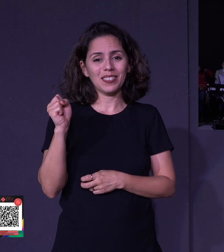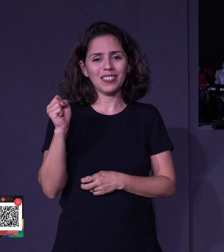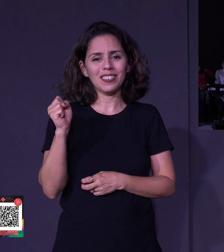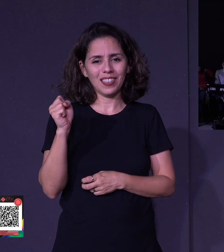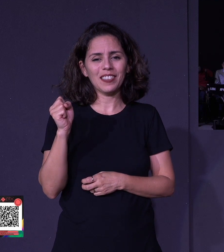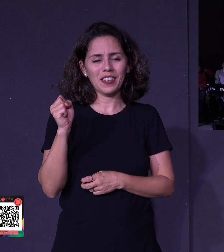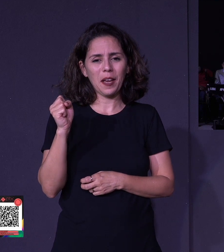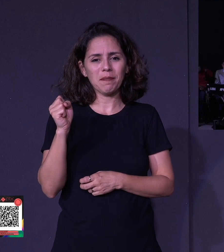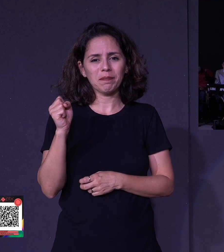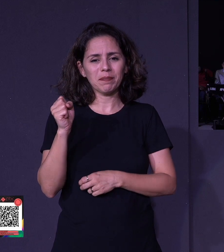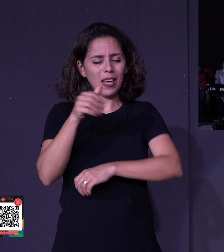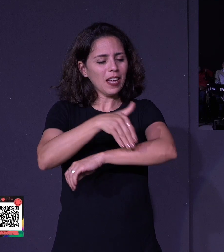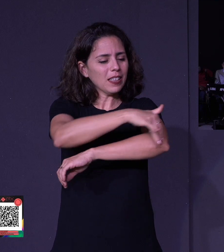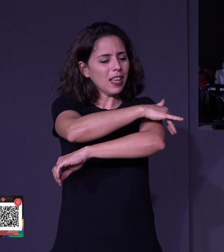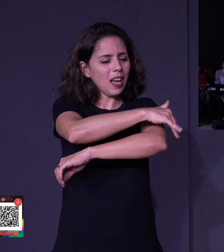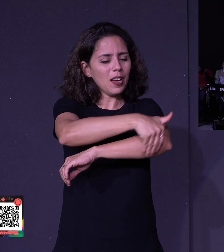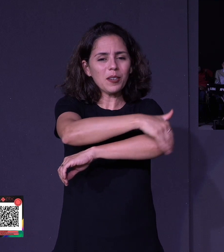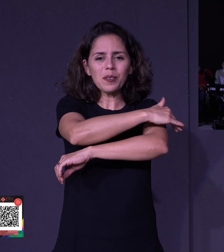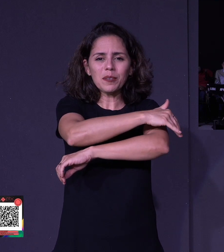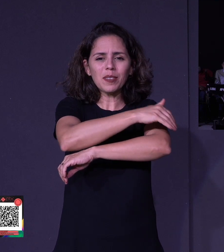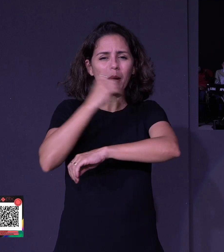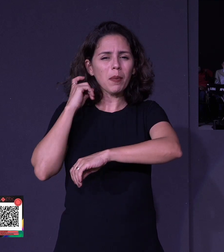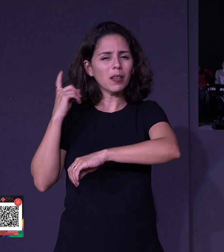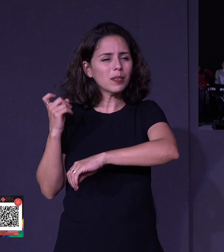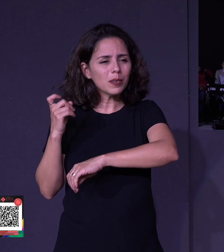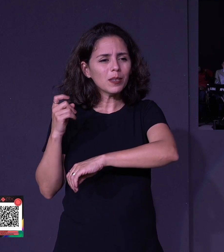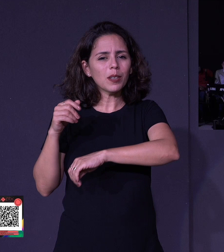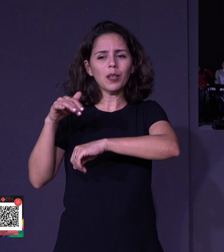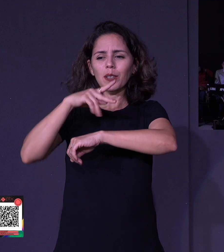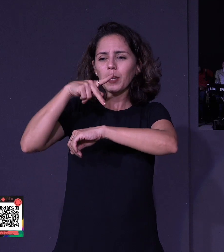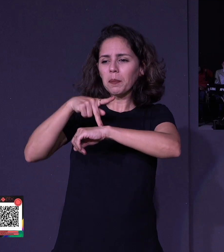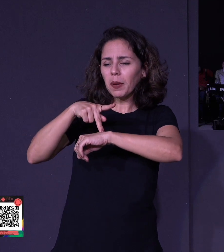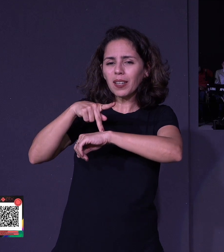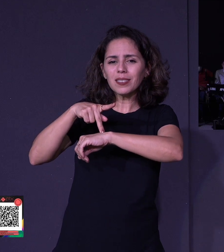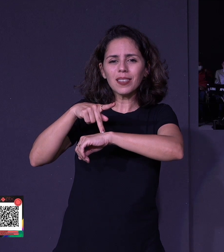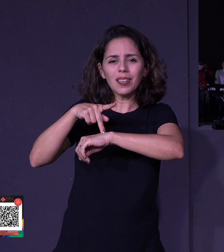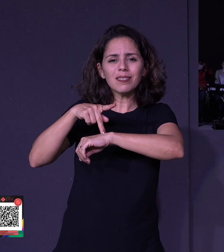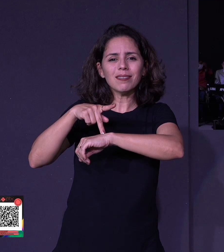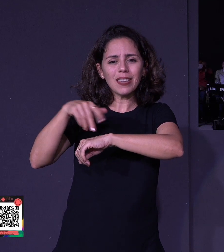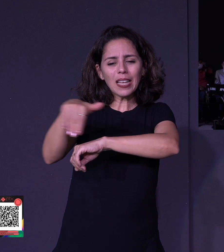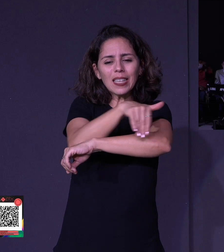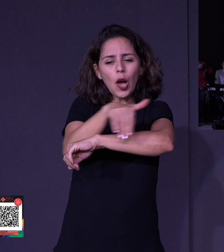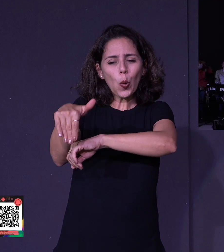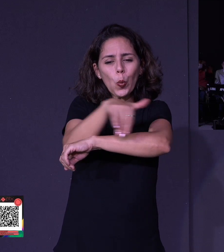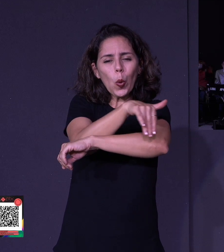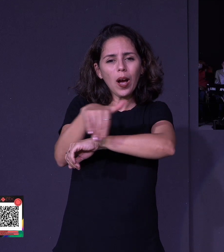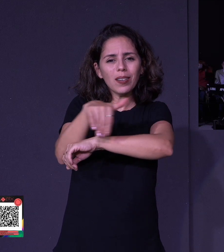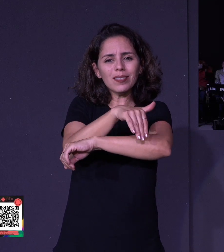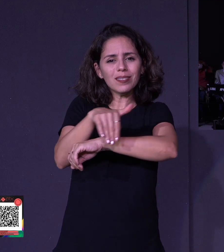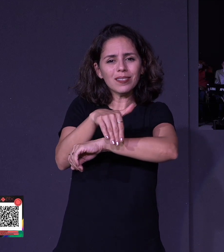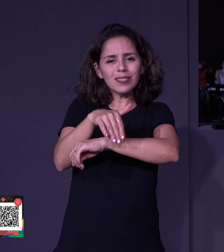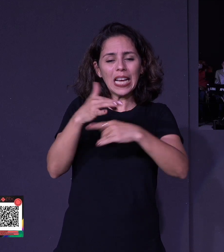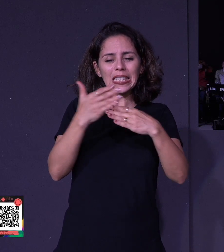sua voz nas praças públicas. O Senhor está falando. Como é que